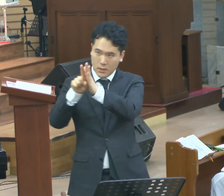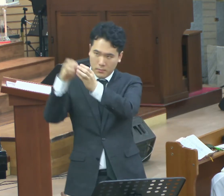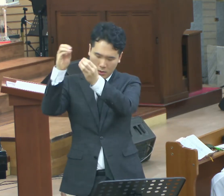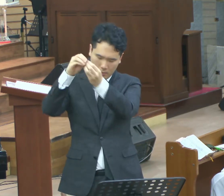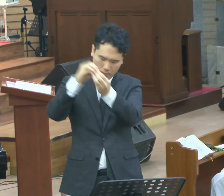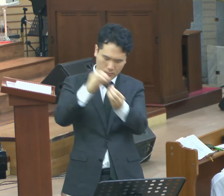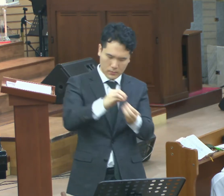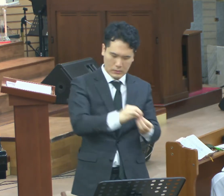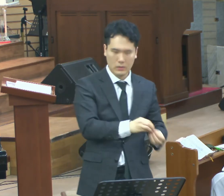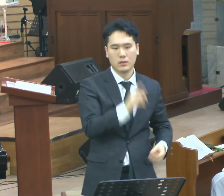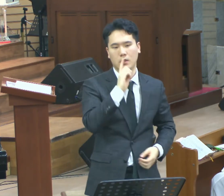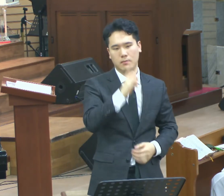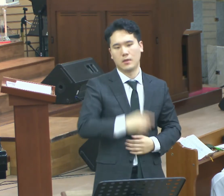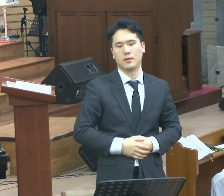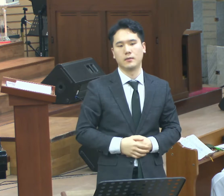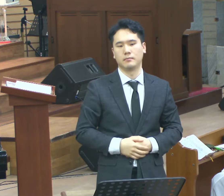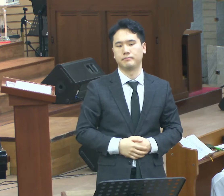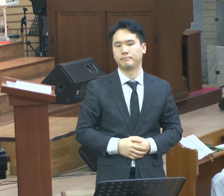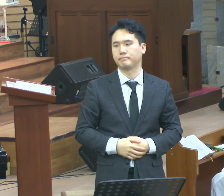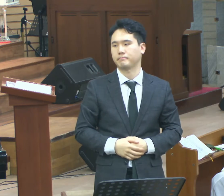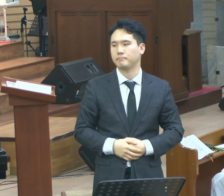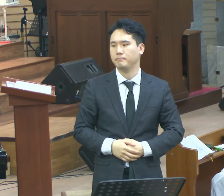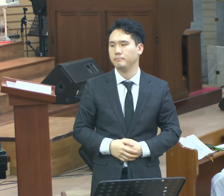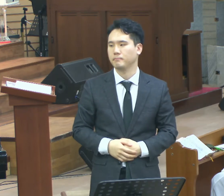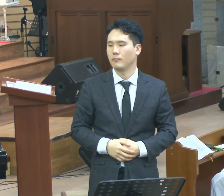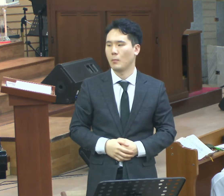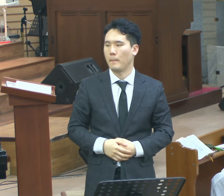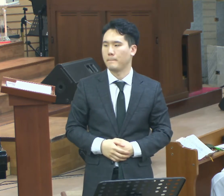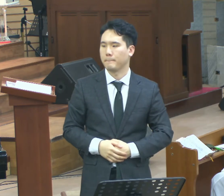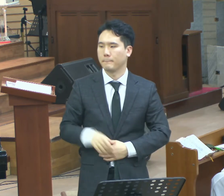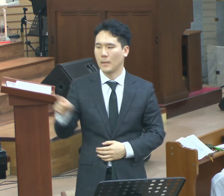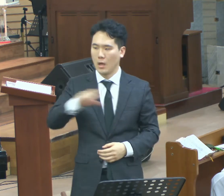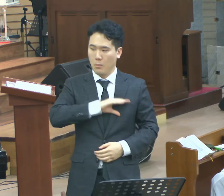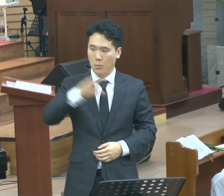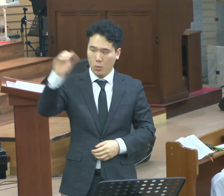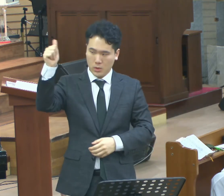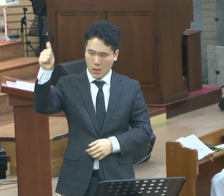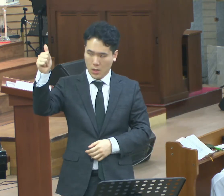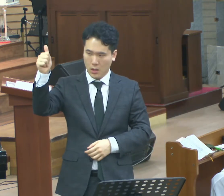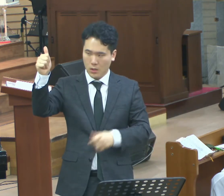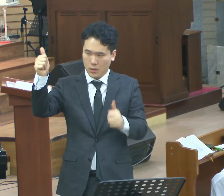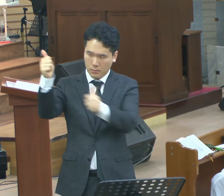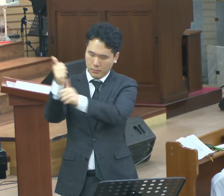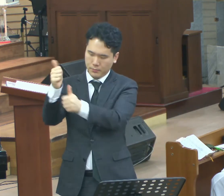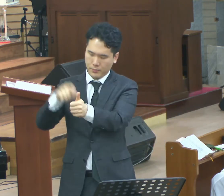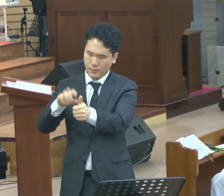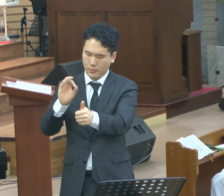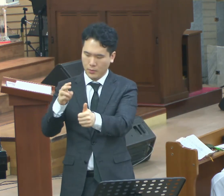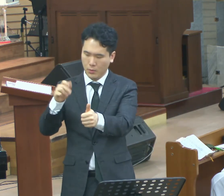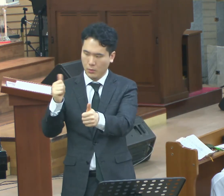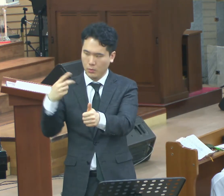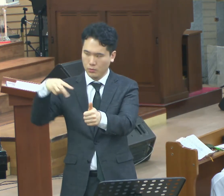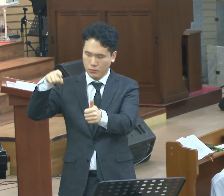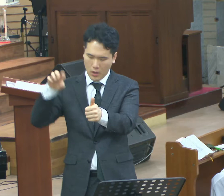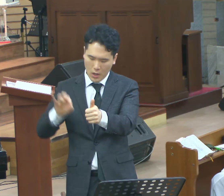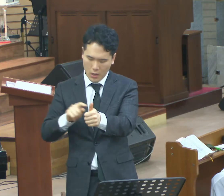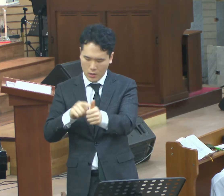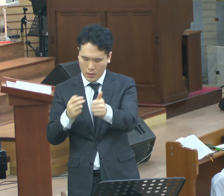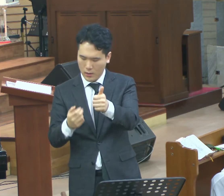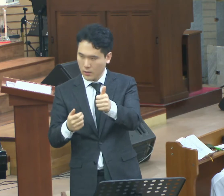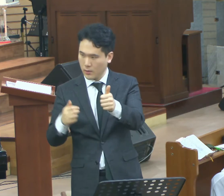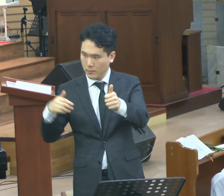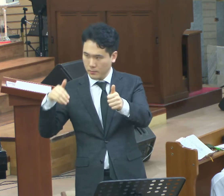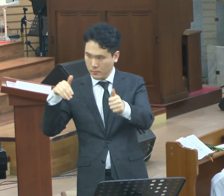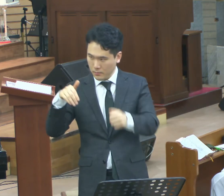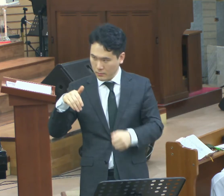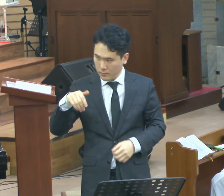탑 리더로 모세, 여호수아, 그 다음 누구예요? 온니엘이에요. 지금으로 말하면 온니엘이 대통령이